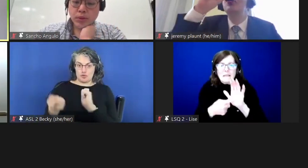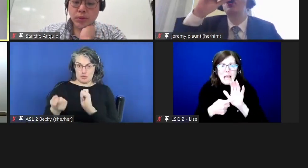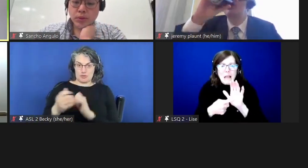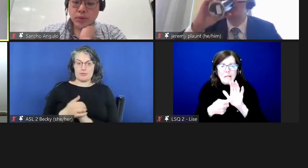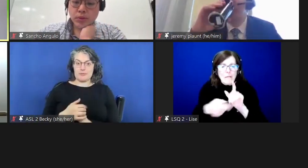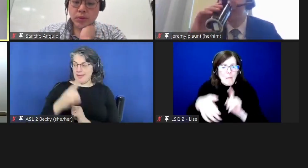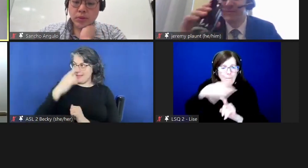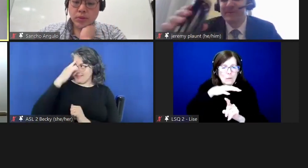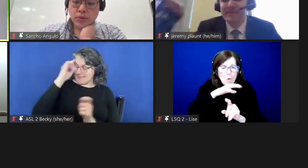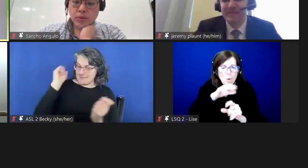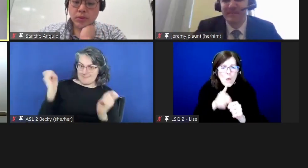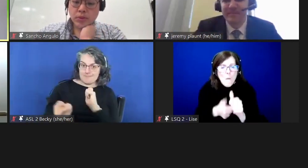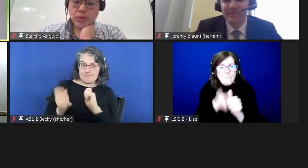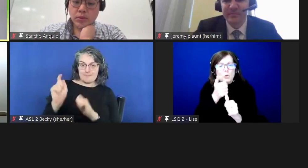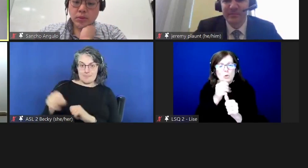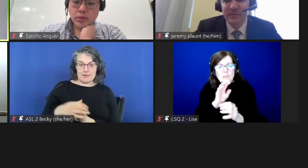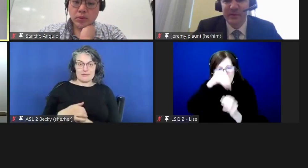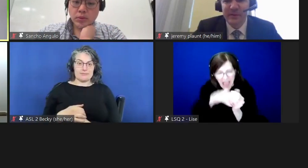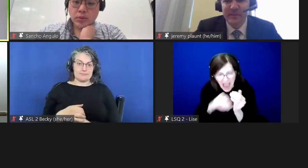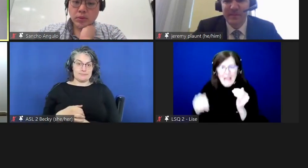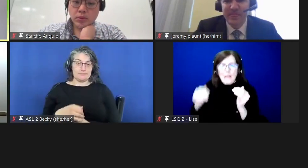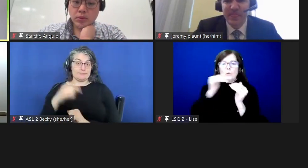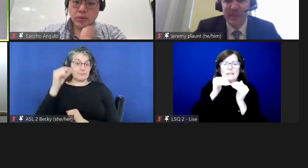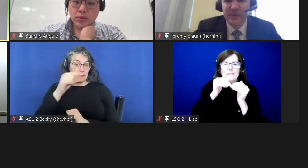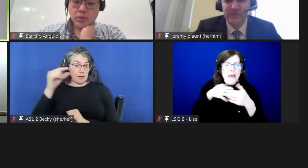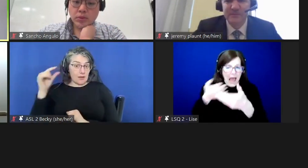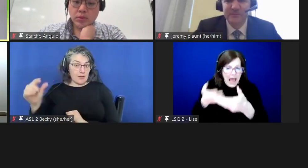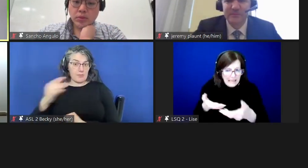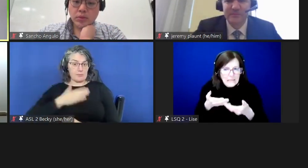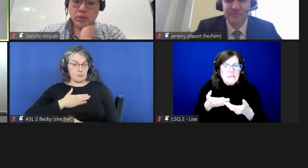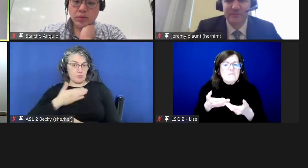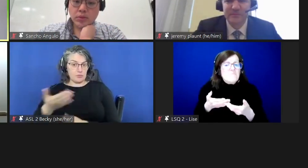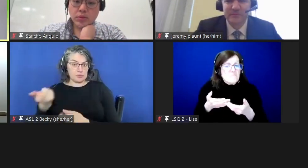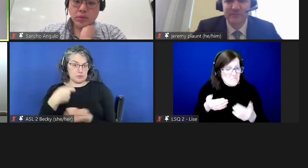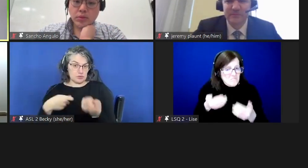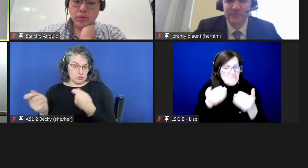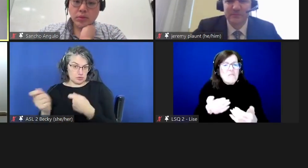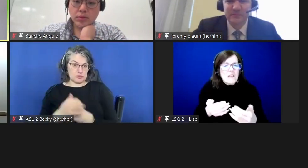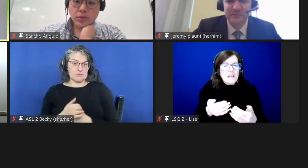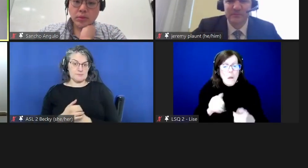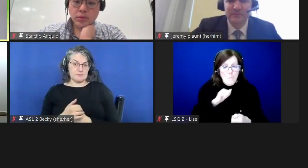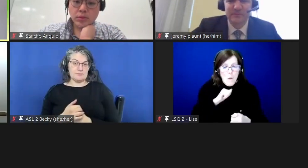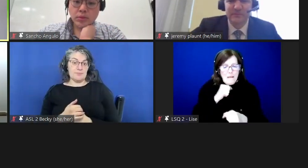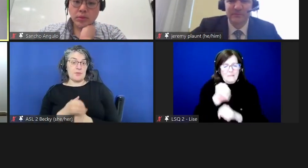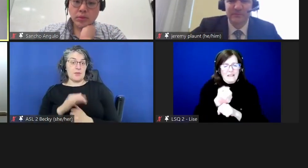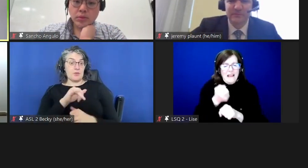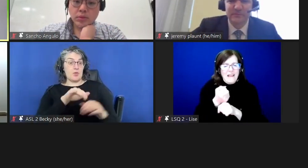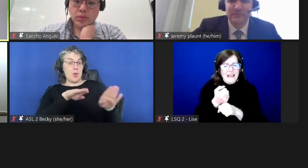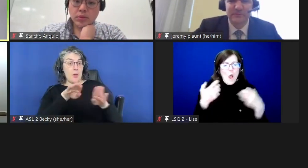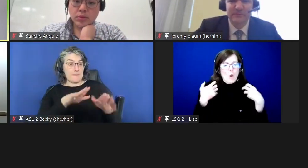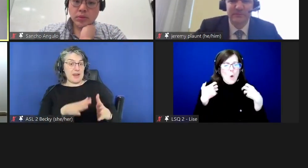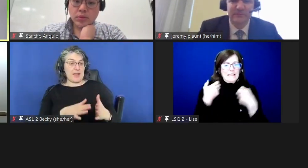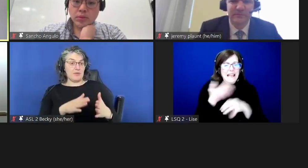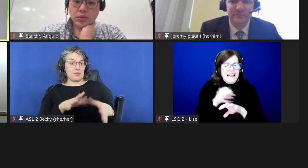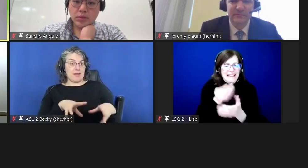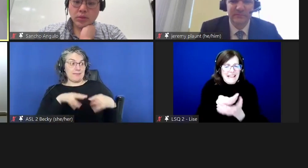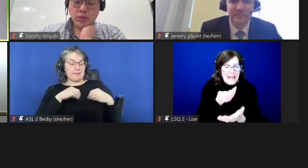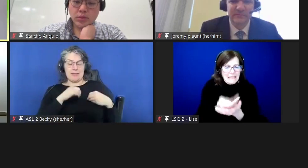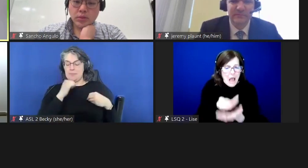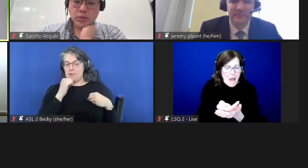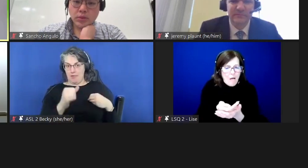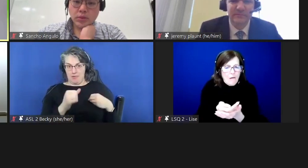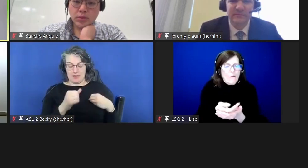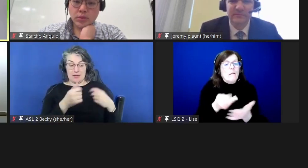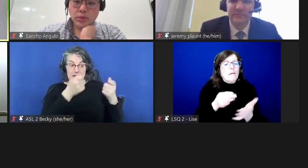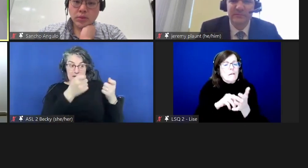plus accueillant. Moi-même, je suis au secrétariat du Conseil du Trésor où ce genre de culture